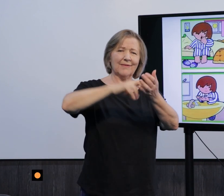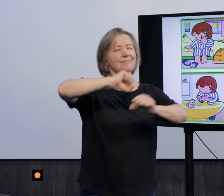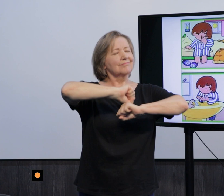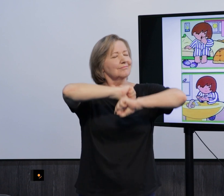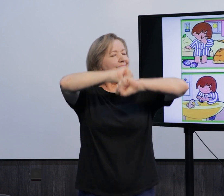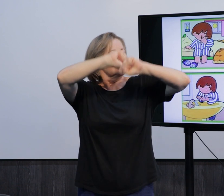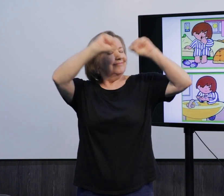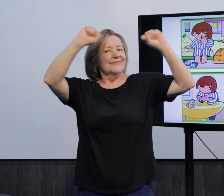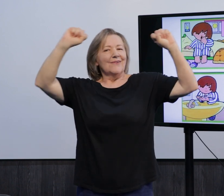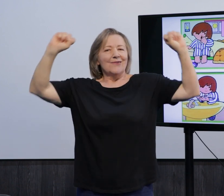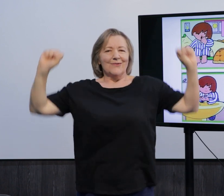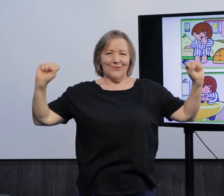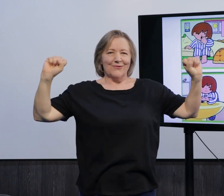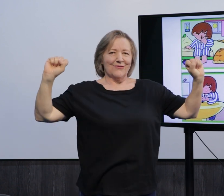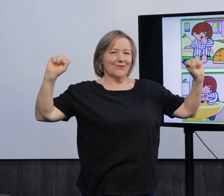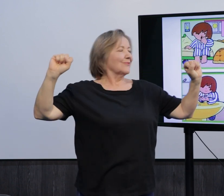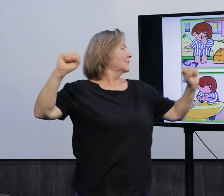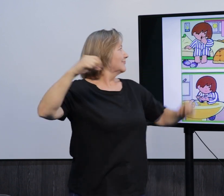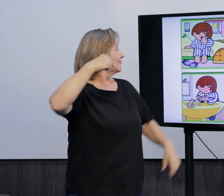De manhã eu acordo,